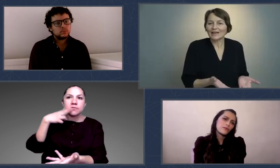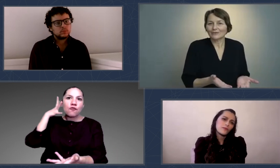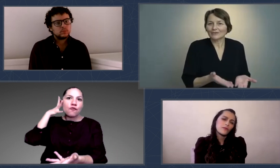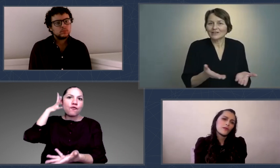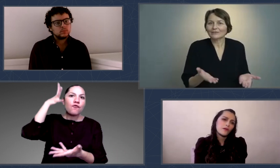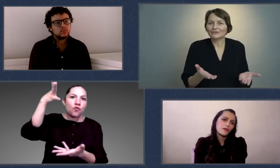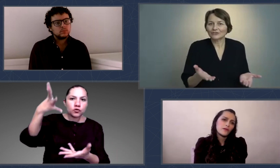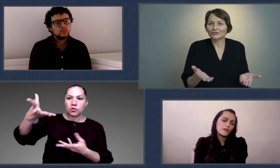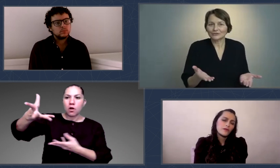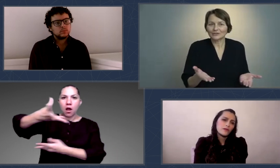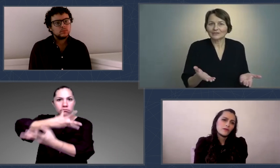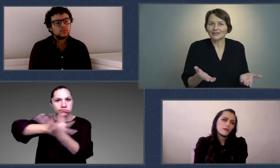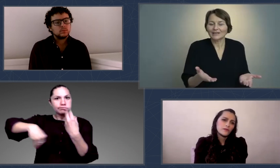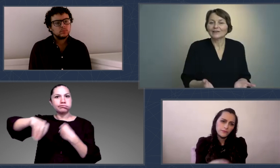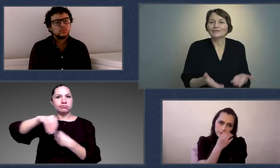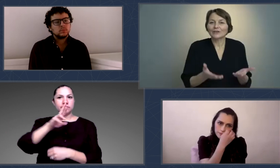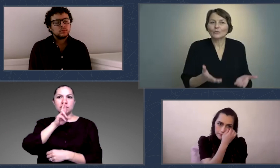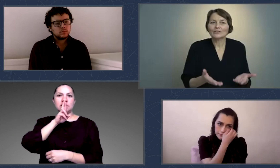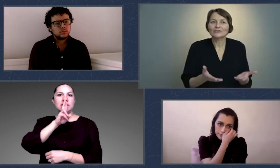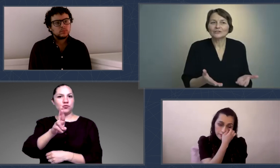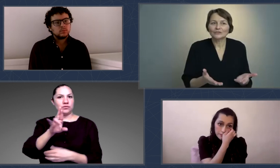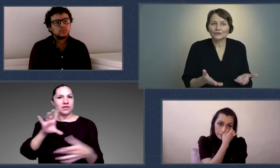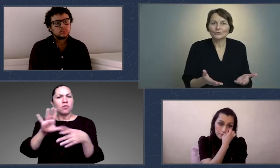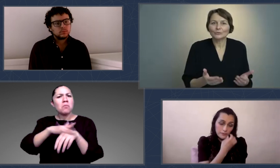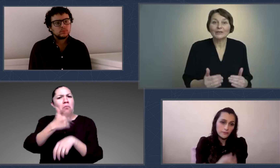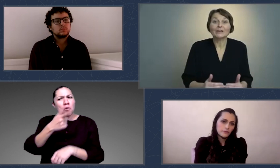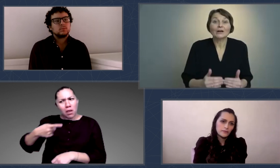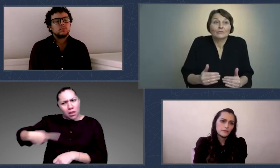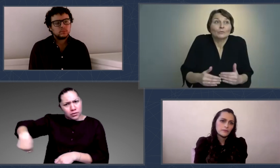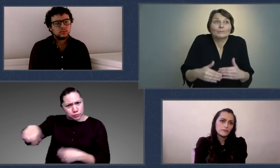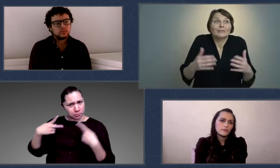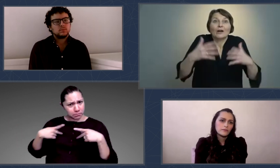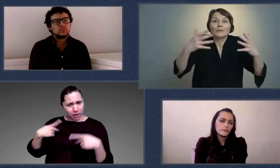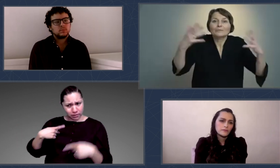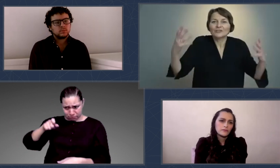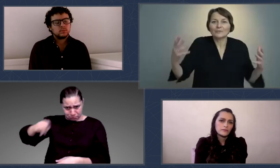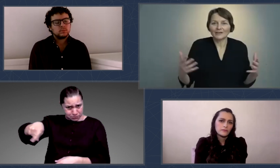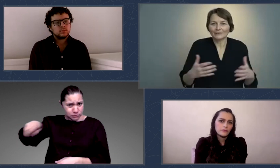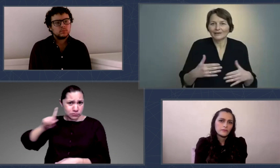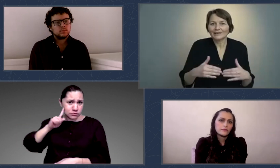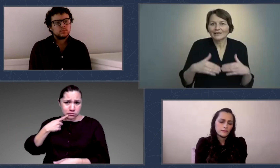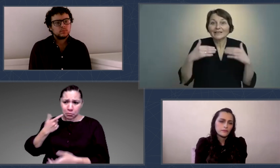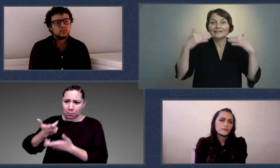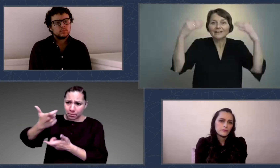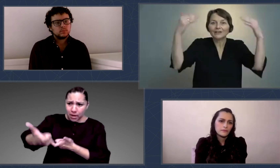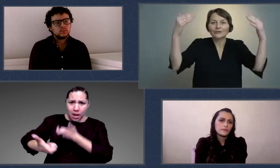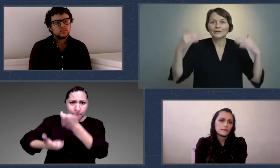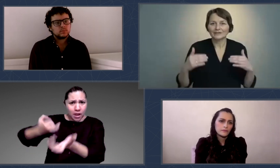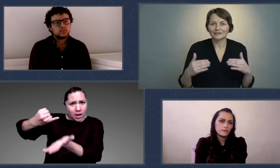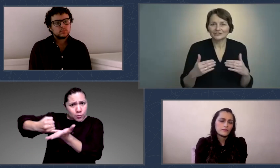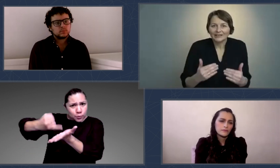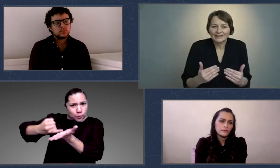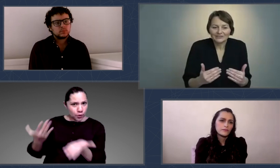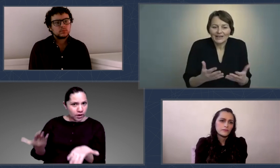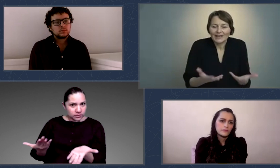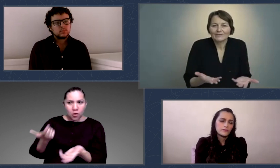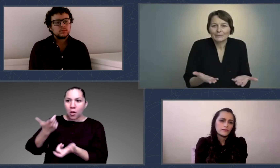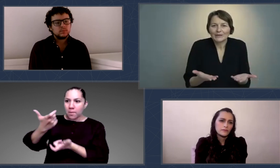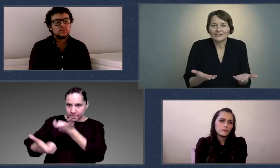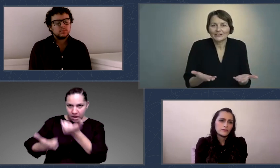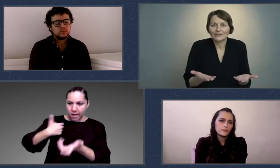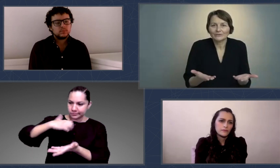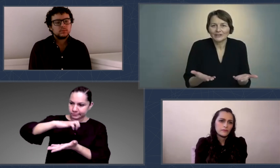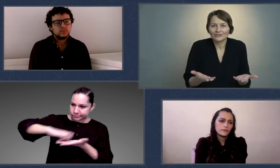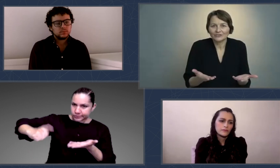pagan impuestos, porque ellos también pagan impuestos y por ello tienen derecho a tener acceso a la educación y al trabajo. Los